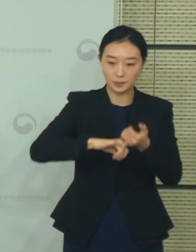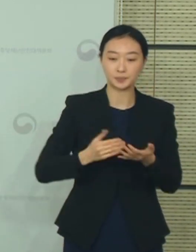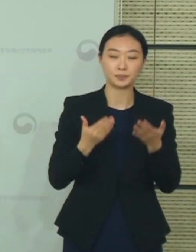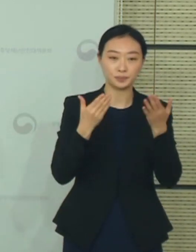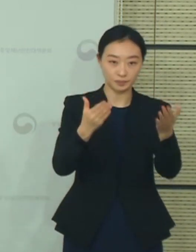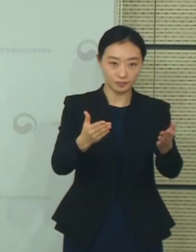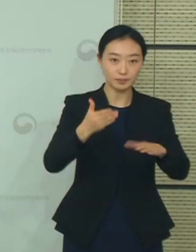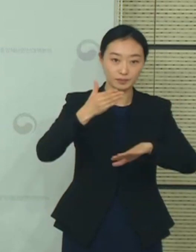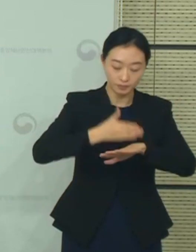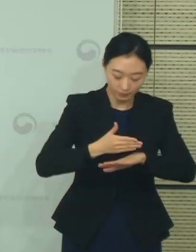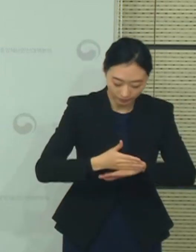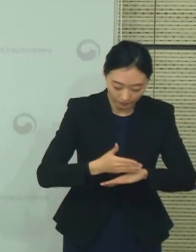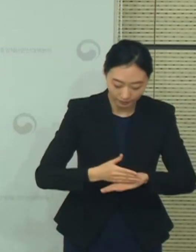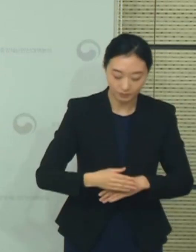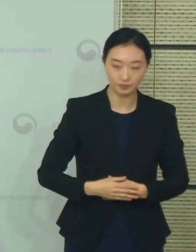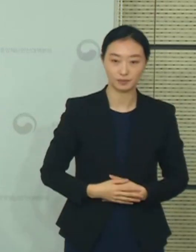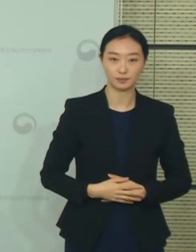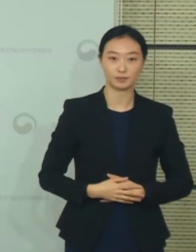감사합니다.